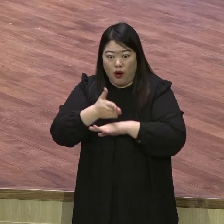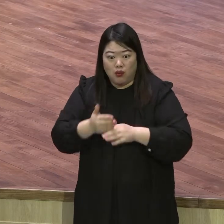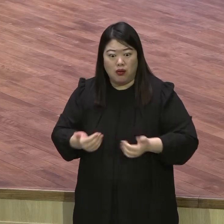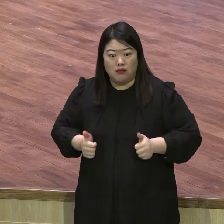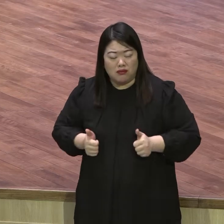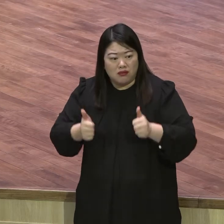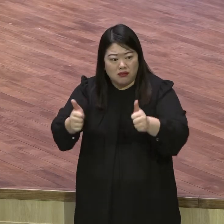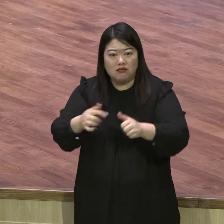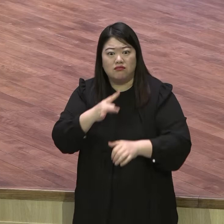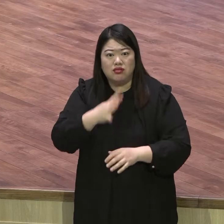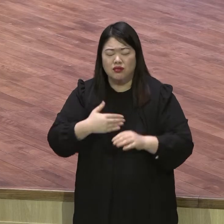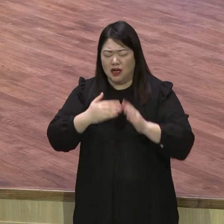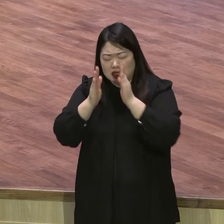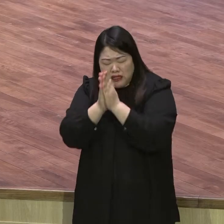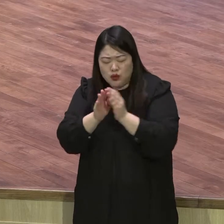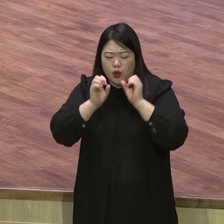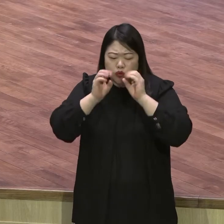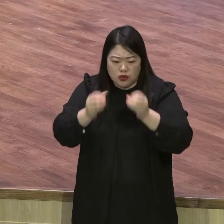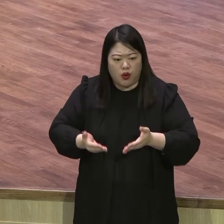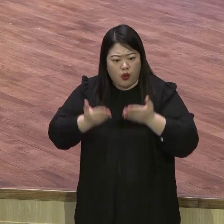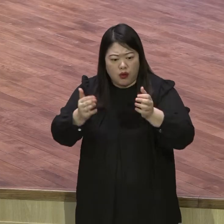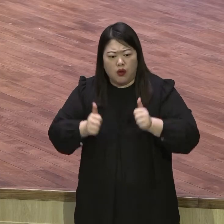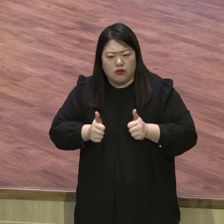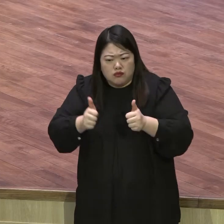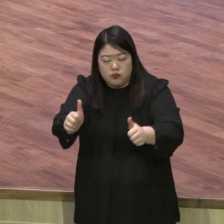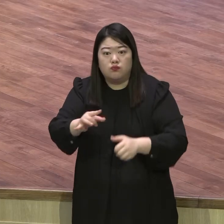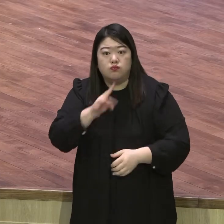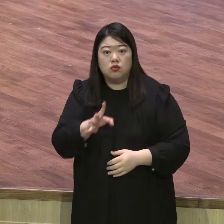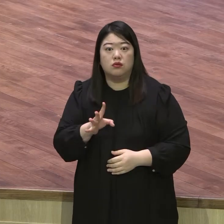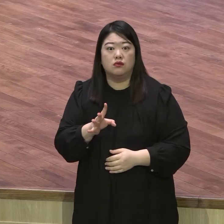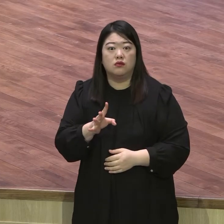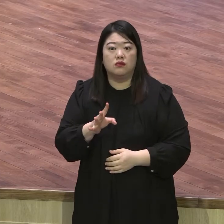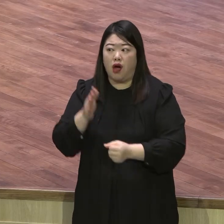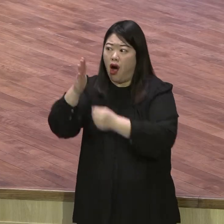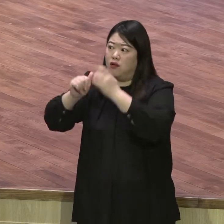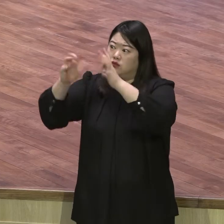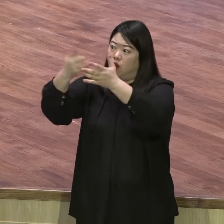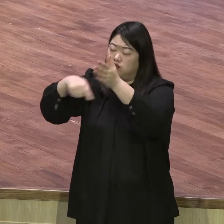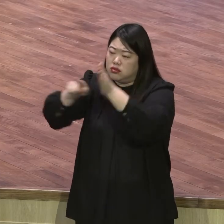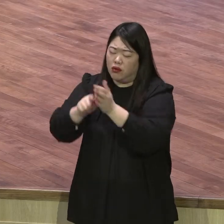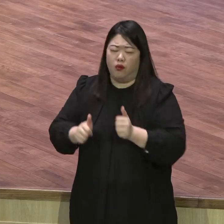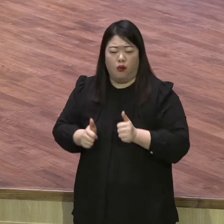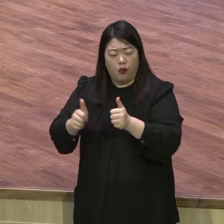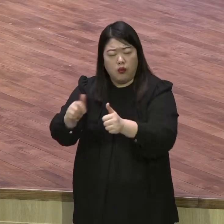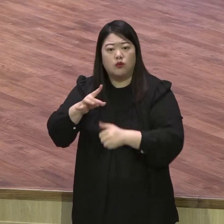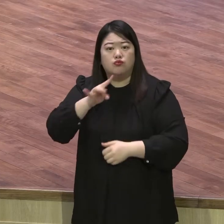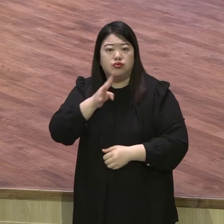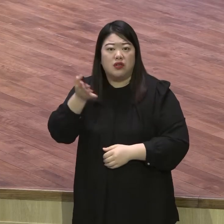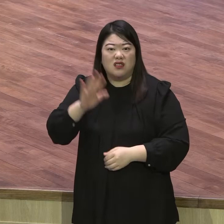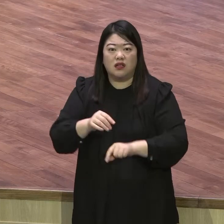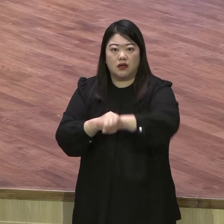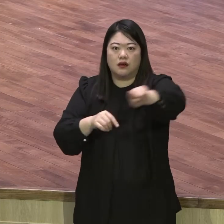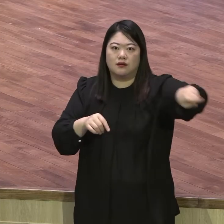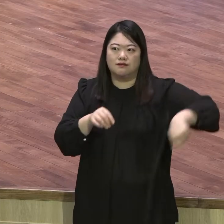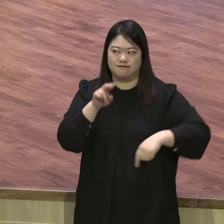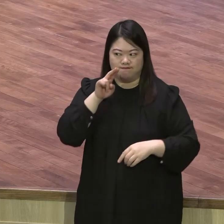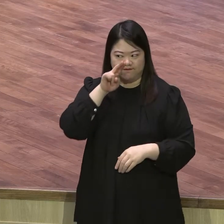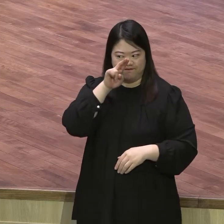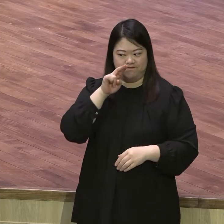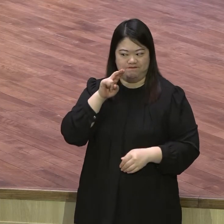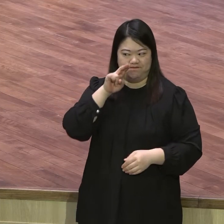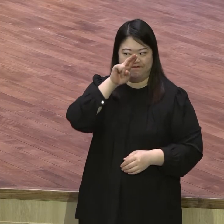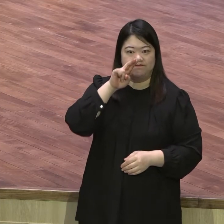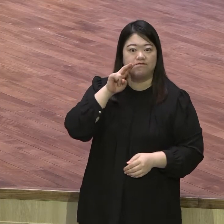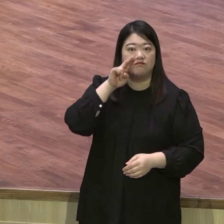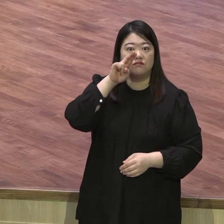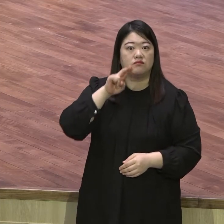기도하고 마음껏 전도하고 마음껏 헌신하고 마음껏 하나님 나라를 위해서 헌신 못하게 돼. 시스템이 그래 돼 버렸어요.